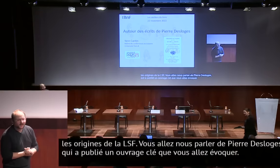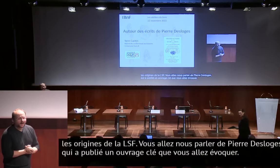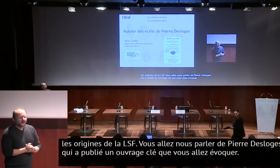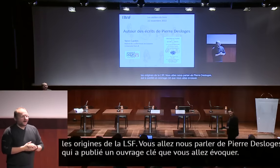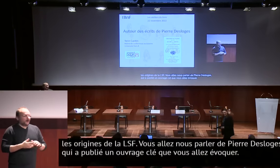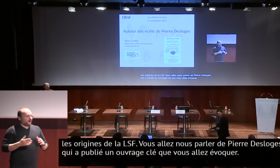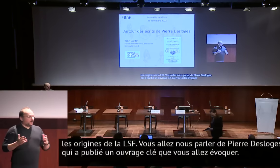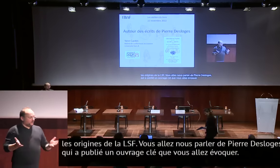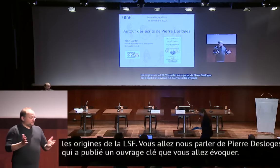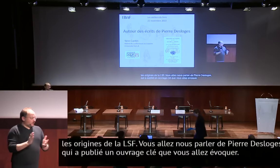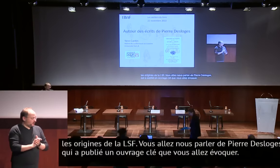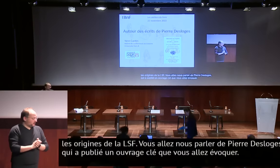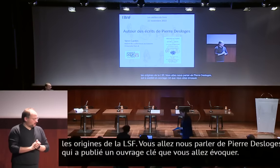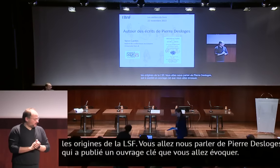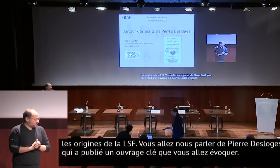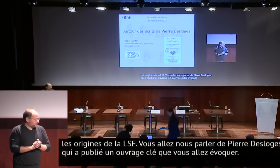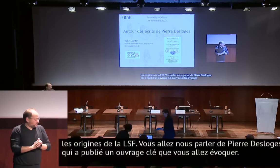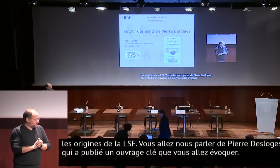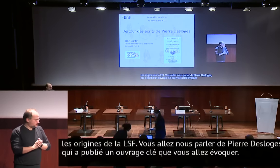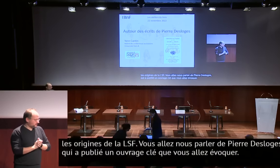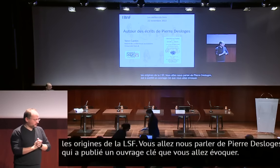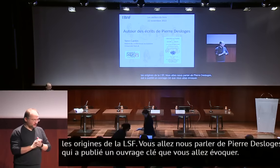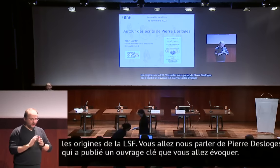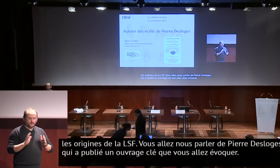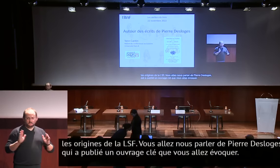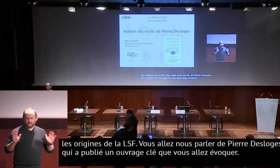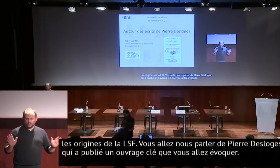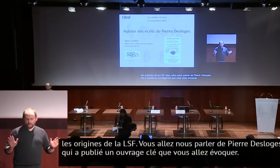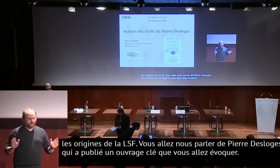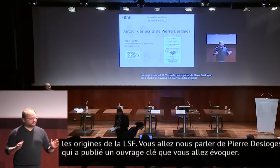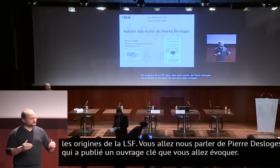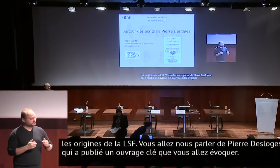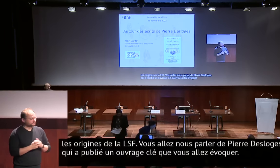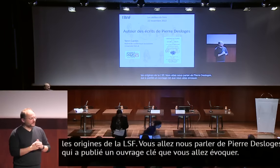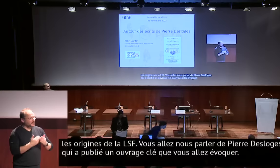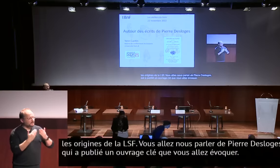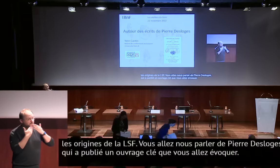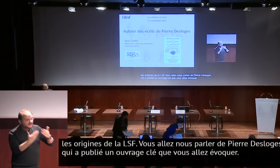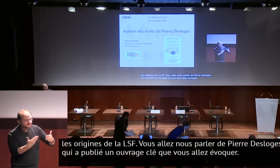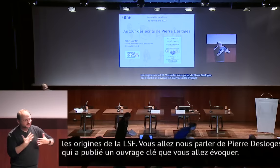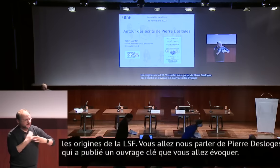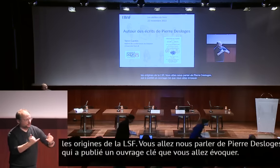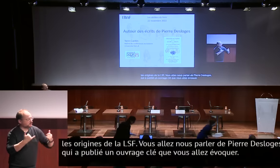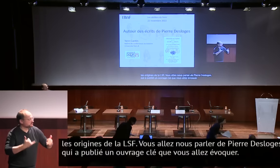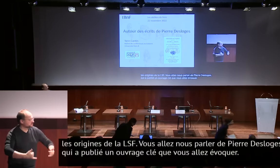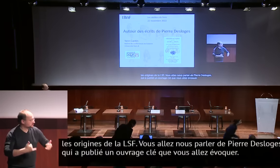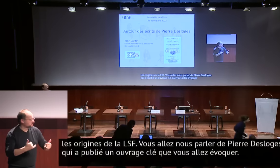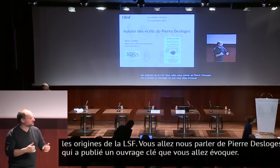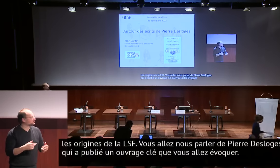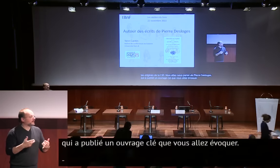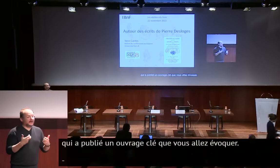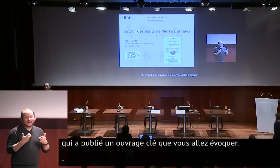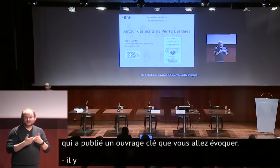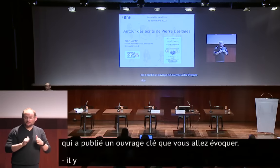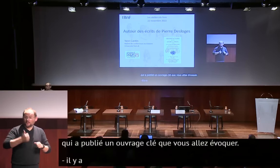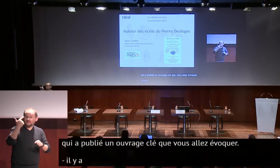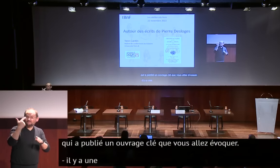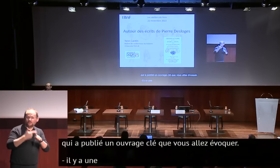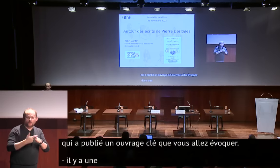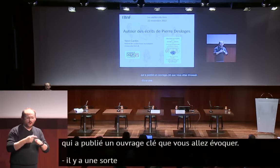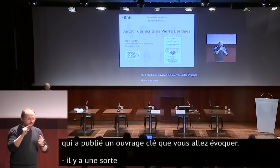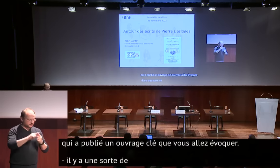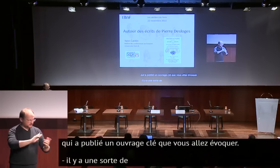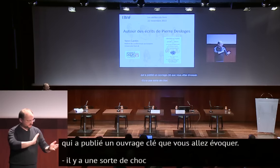Alors voilà. Donc il y a une sorte de choc culturel. Alors déjà, je vous remercie